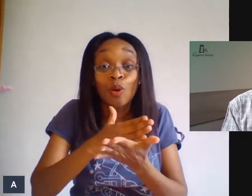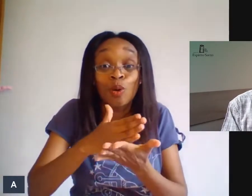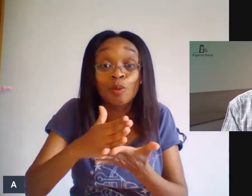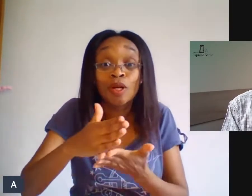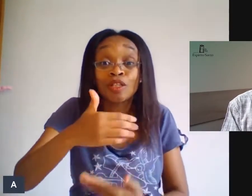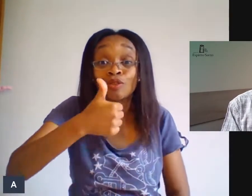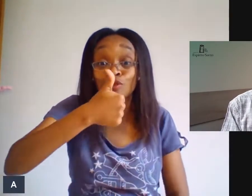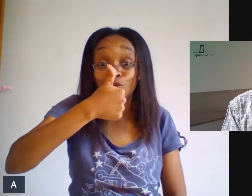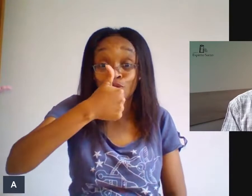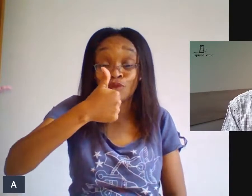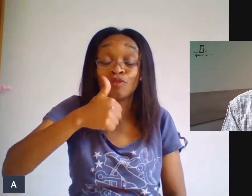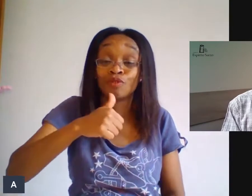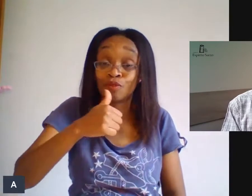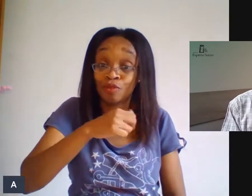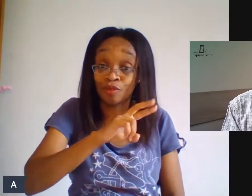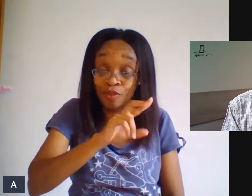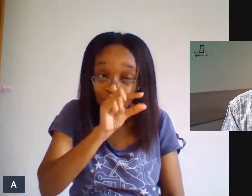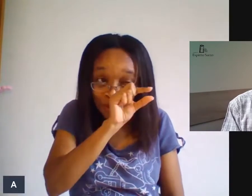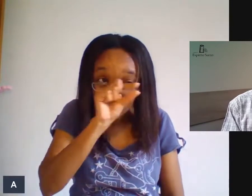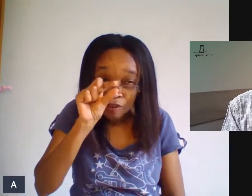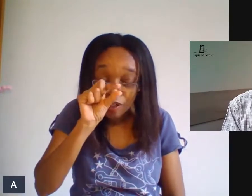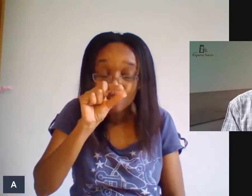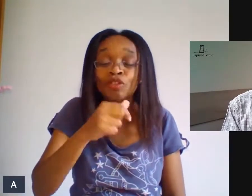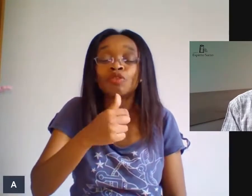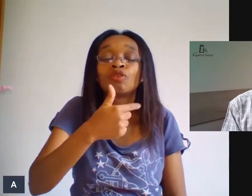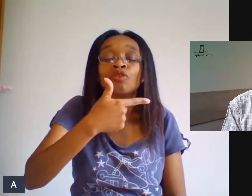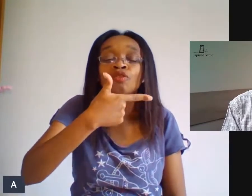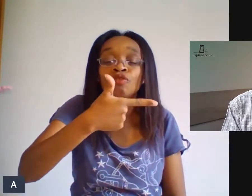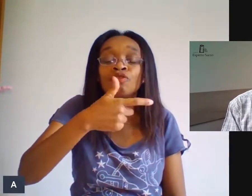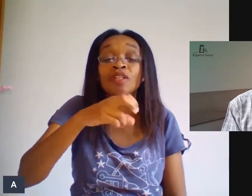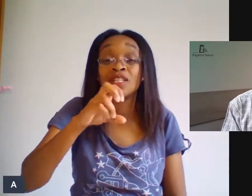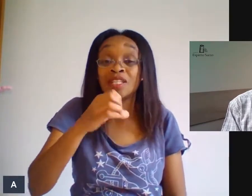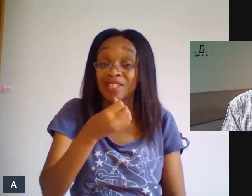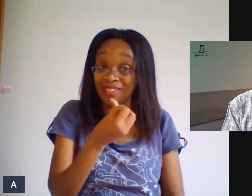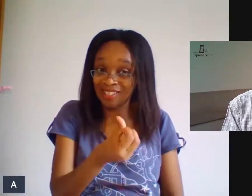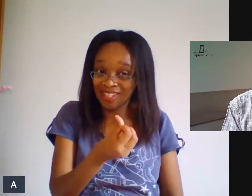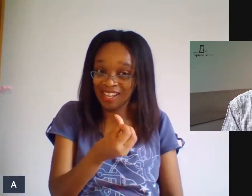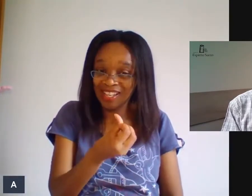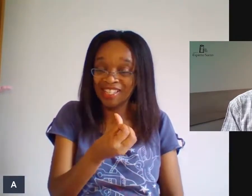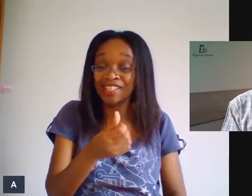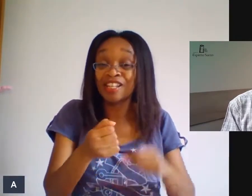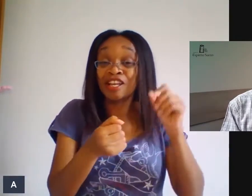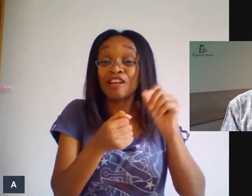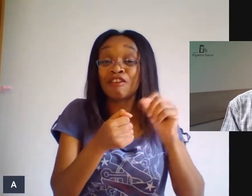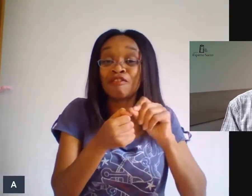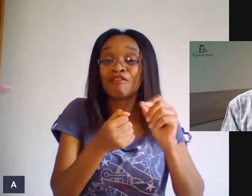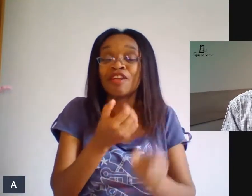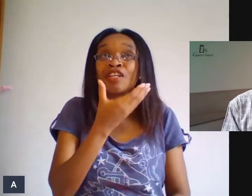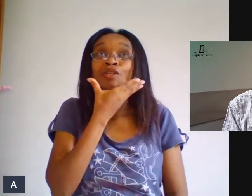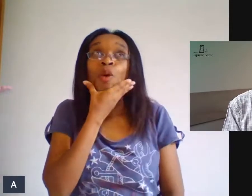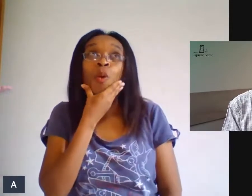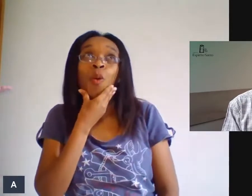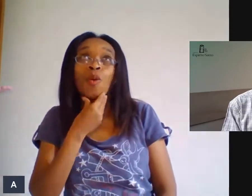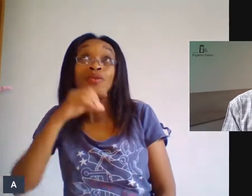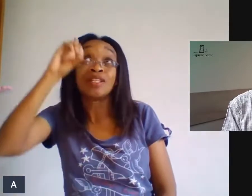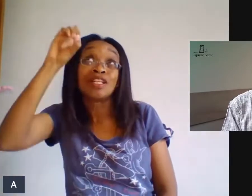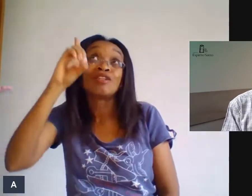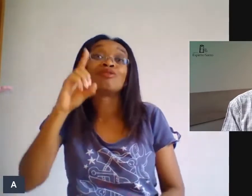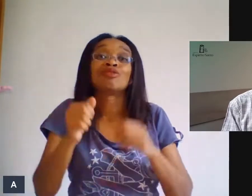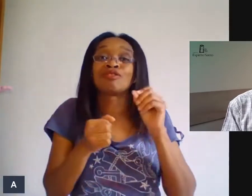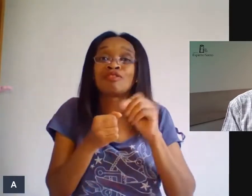ocasião da criação do homem, já foi diferente. Deus aí já dá uma